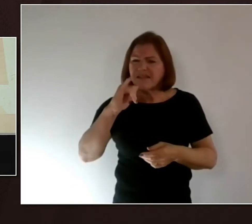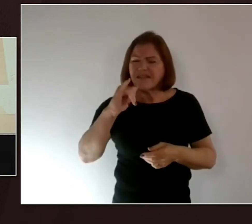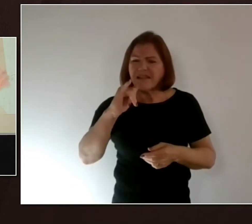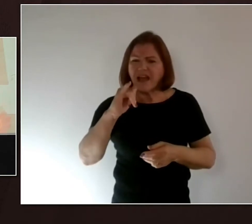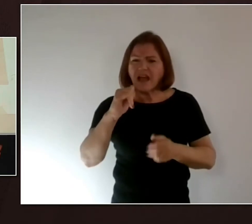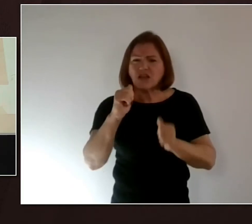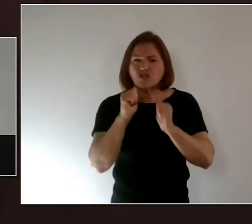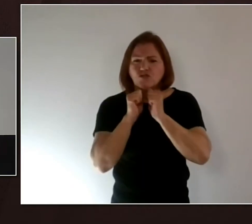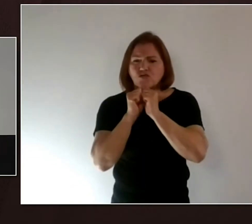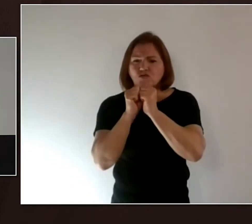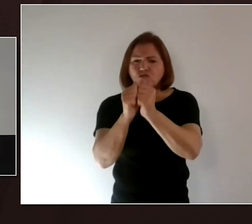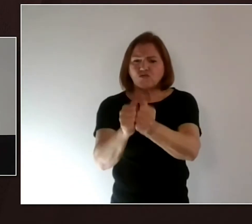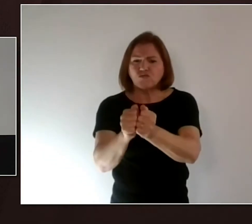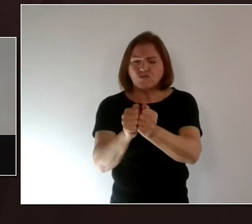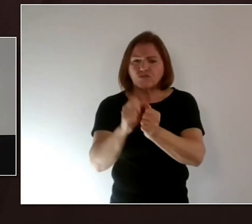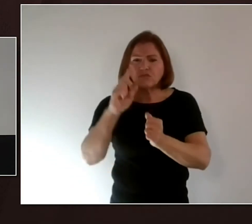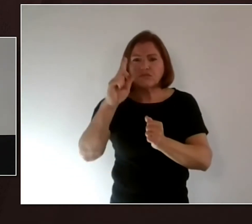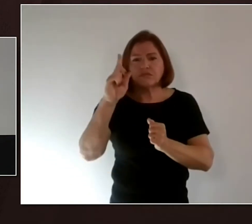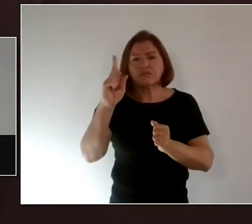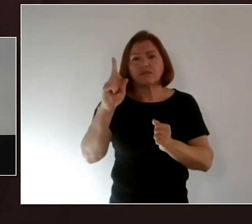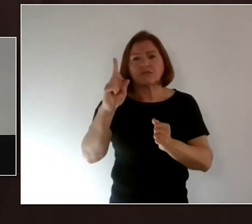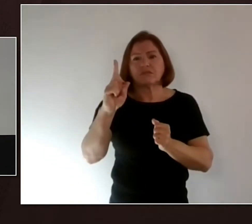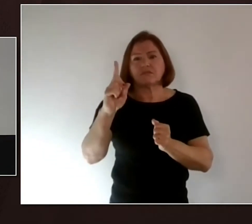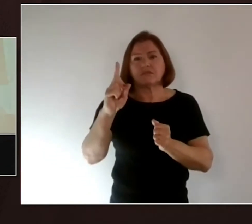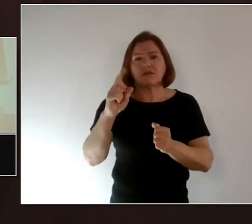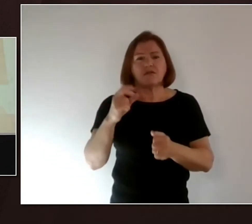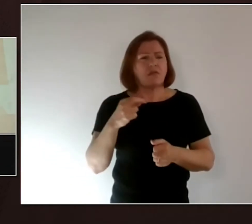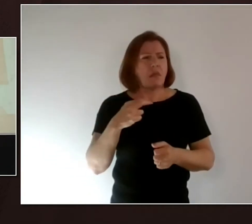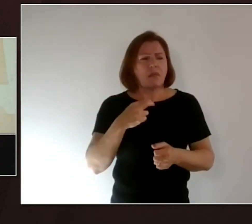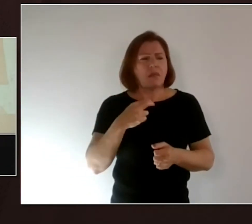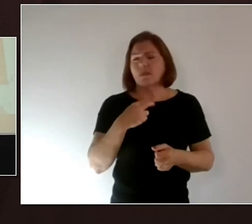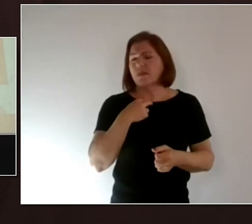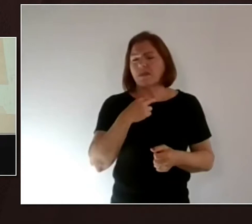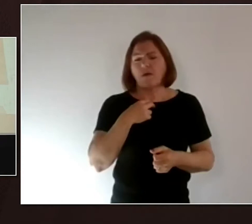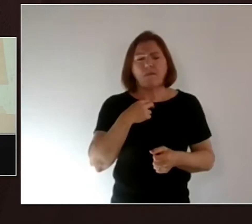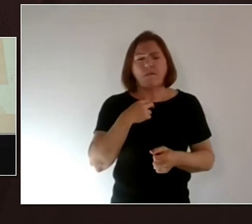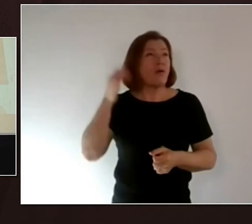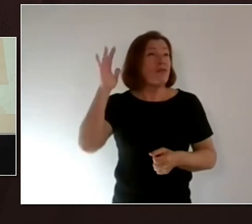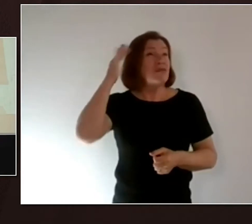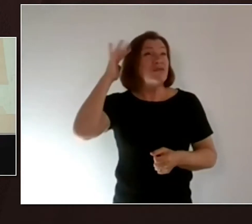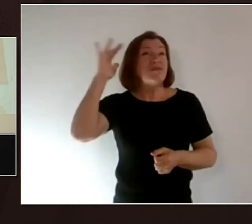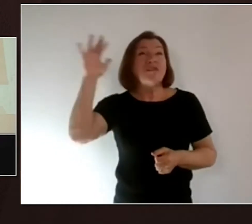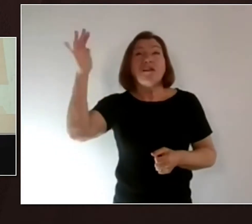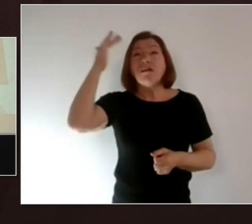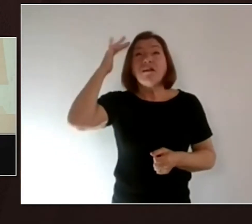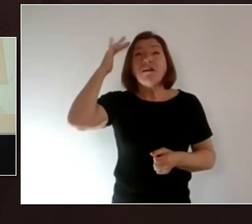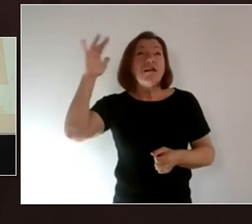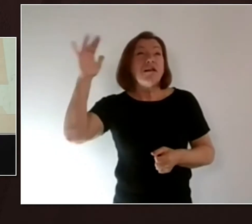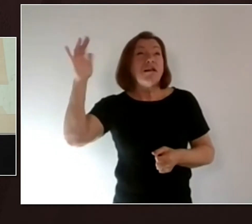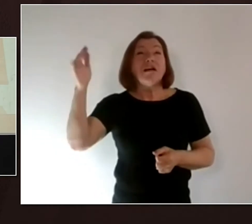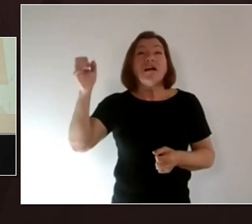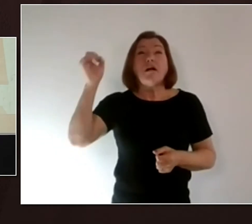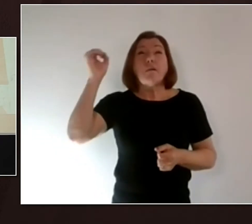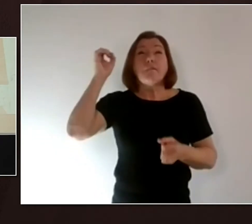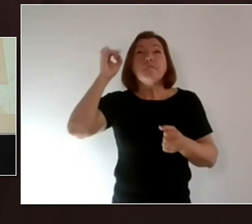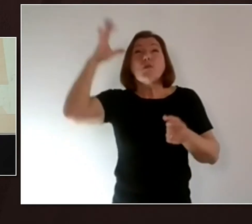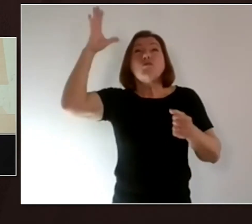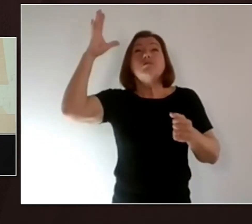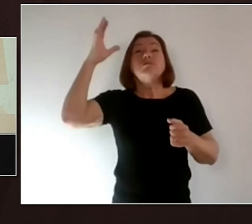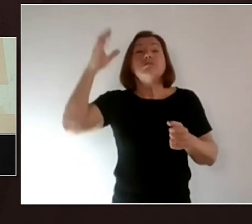coisa inventada por mim. Eu tenho que procurar falar na presença de Deus com toda a sinceridade, e